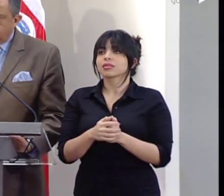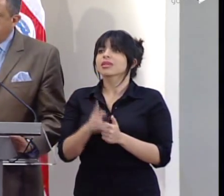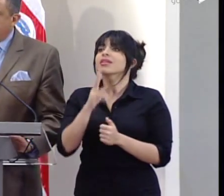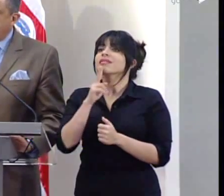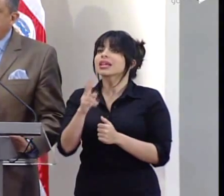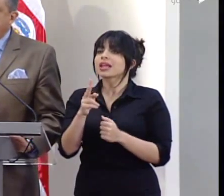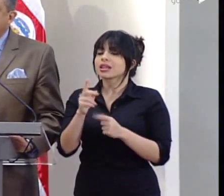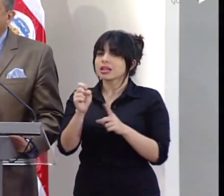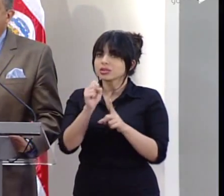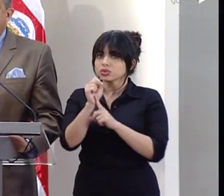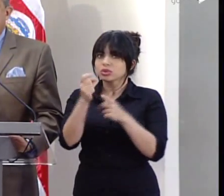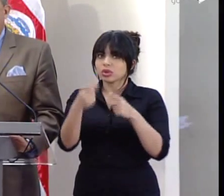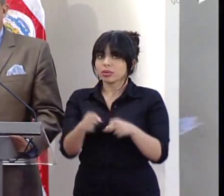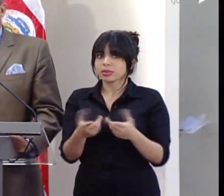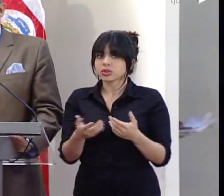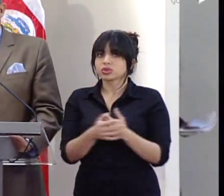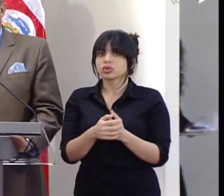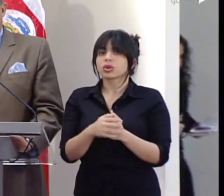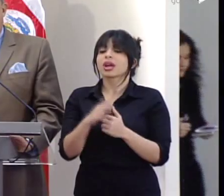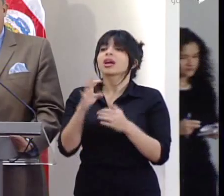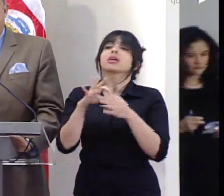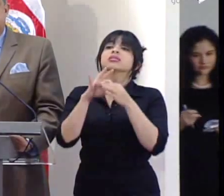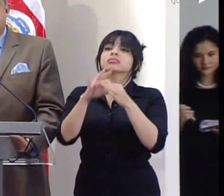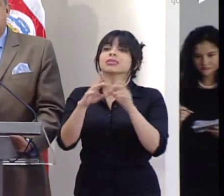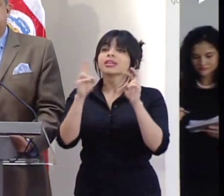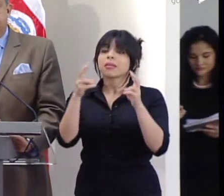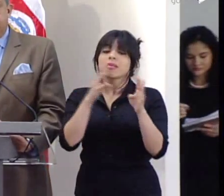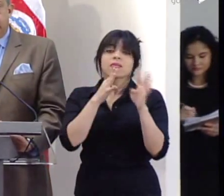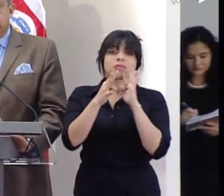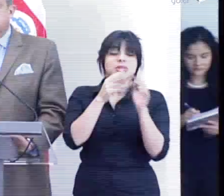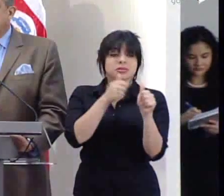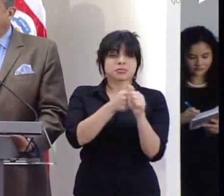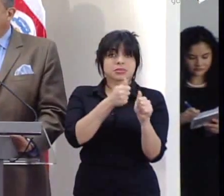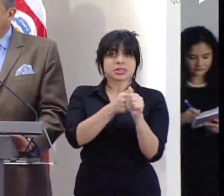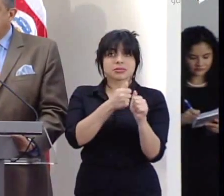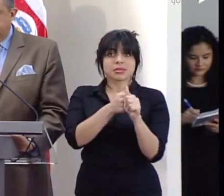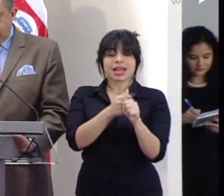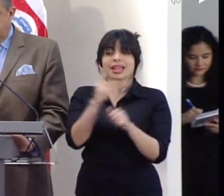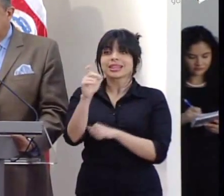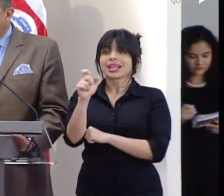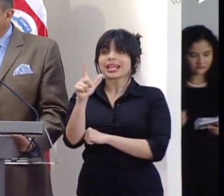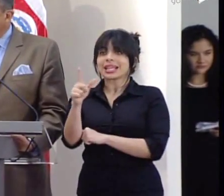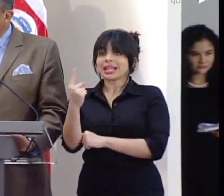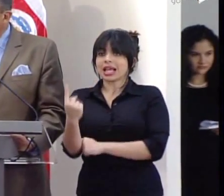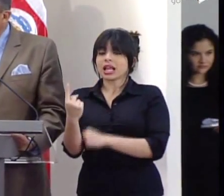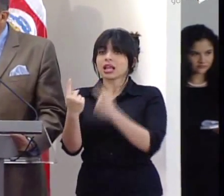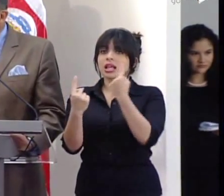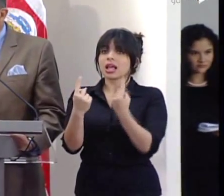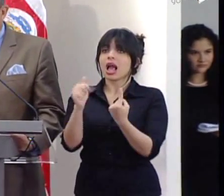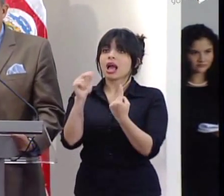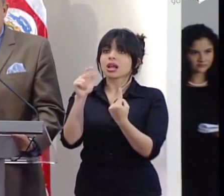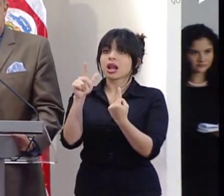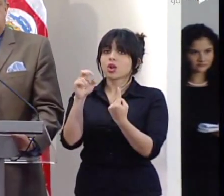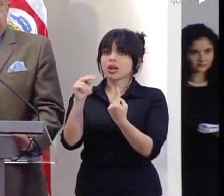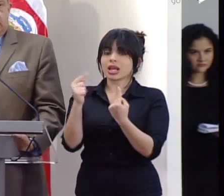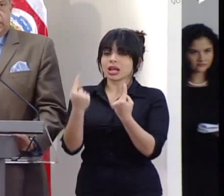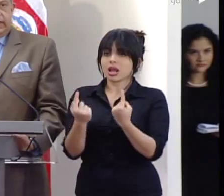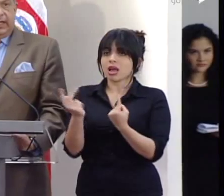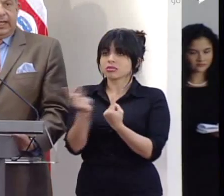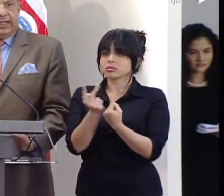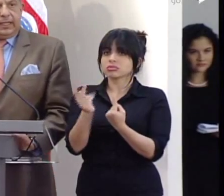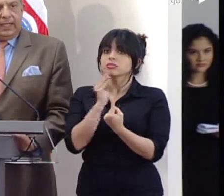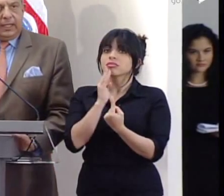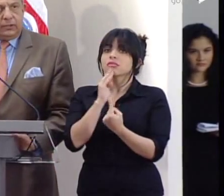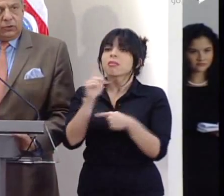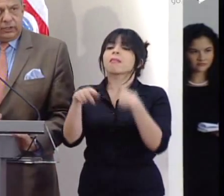verdad de los hechos, que en lo que toca a la conversación misma de don Daniel y de doña Ana Lorena,